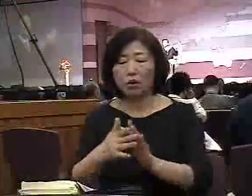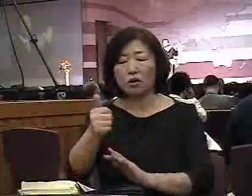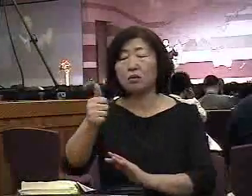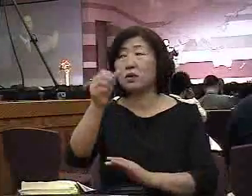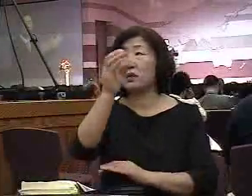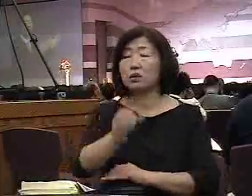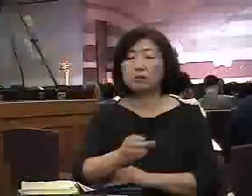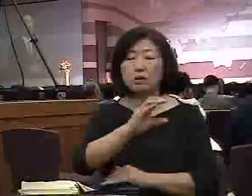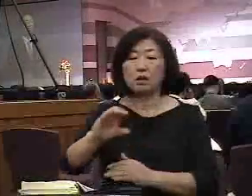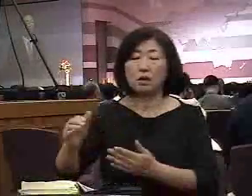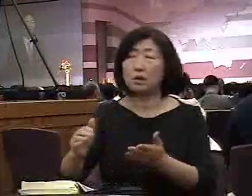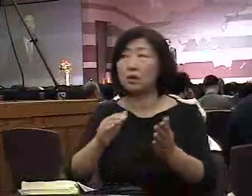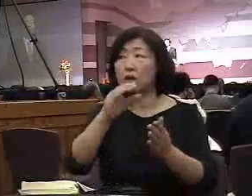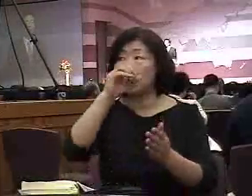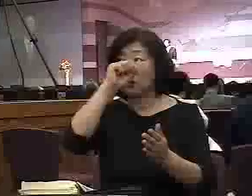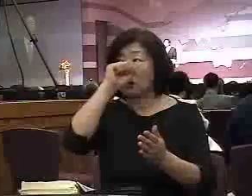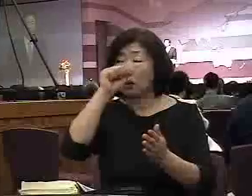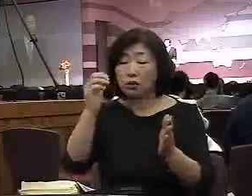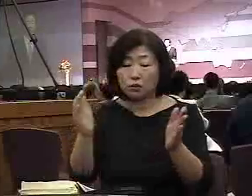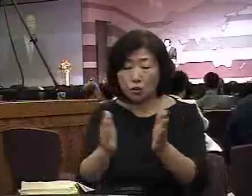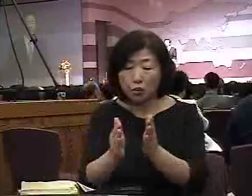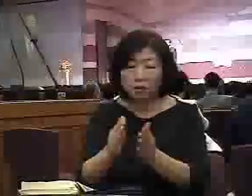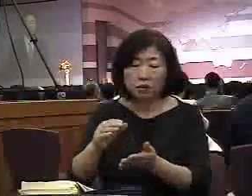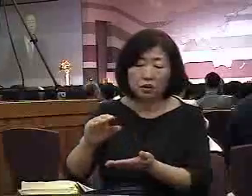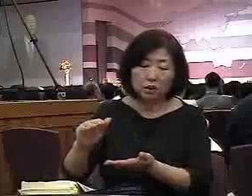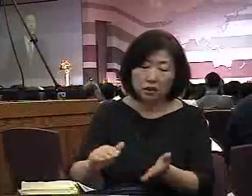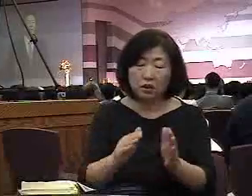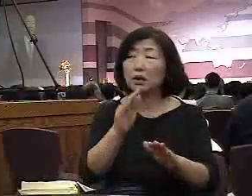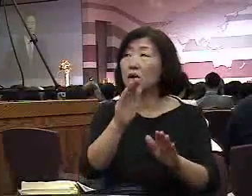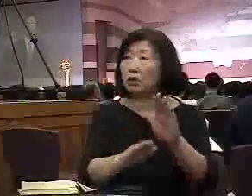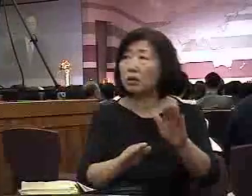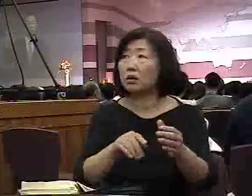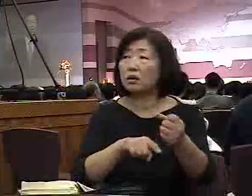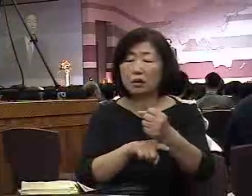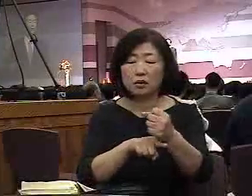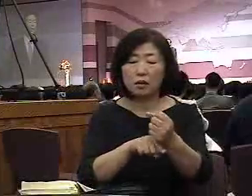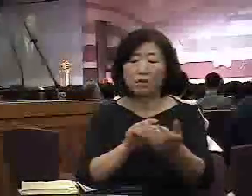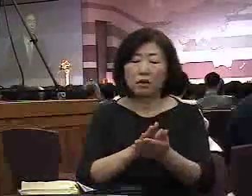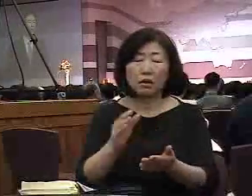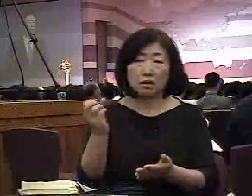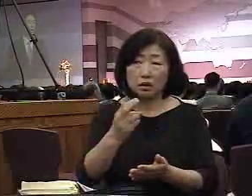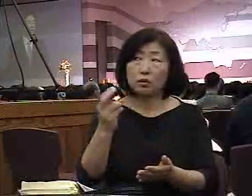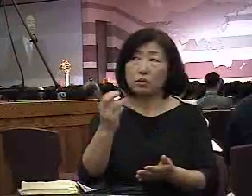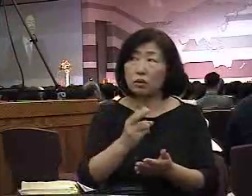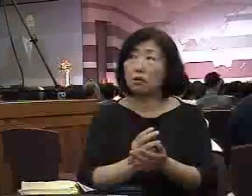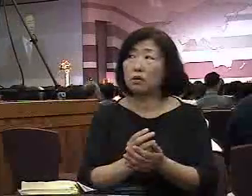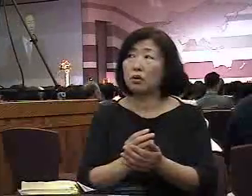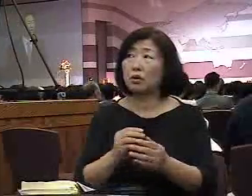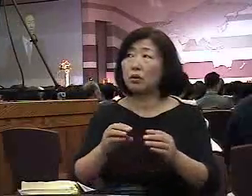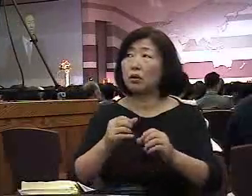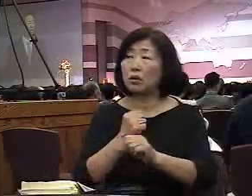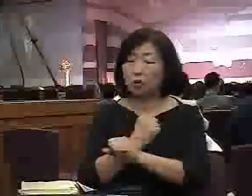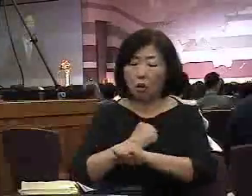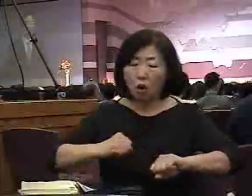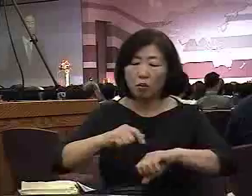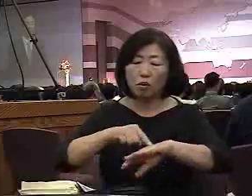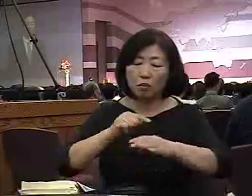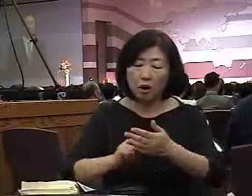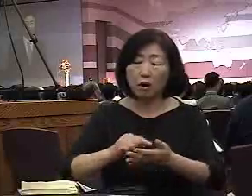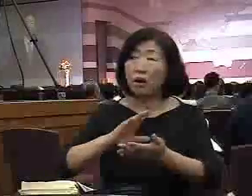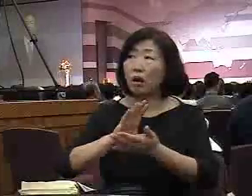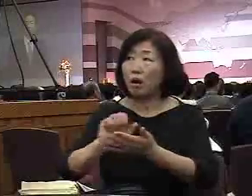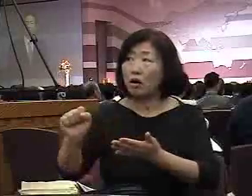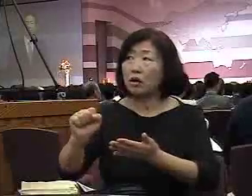십자가의 길, 좁은 길을 걷는 것을 의미합니다. 우리가 자꾸 넓은 길에 우리의 마음을 뺏기게 될 때 우리